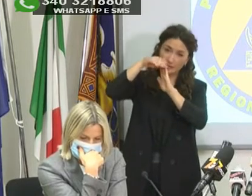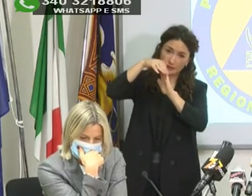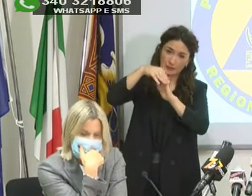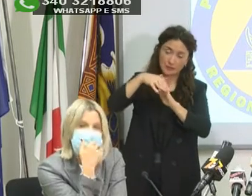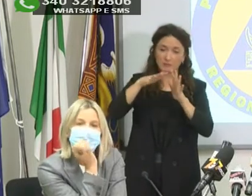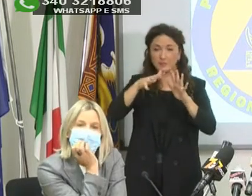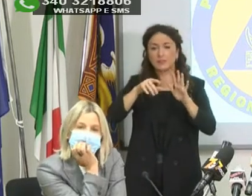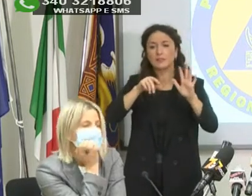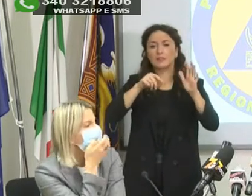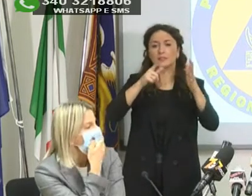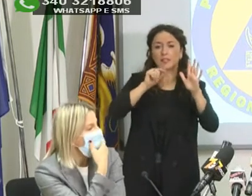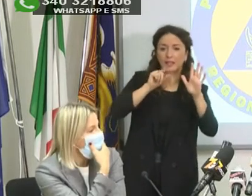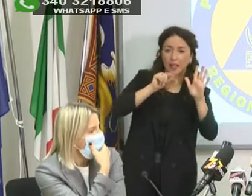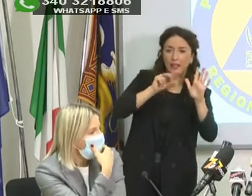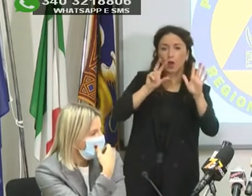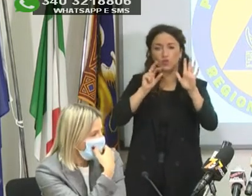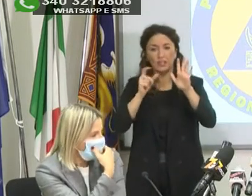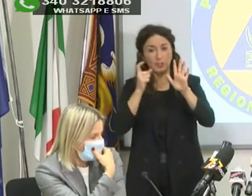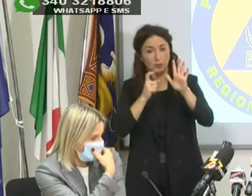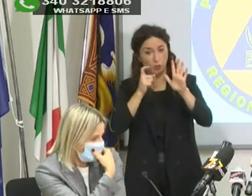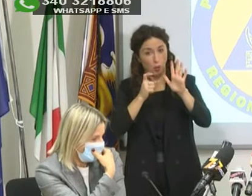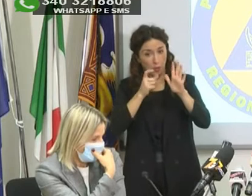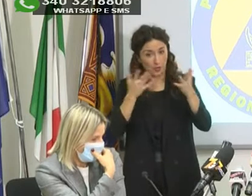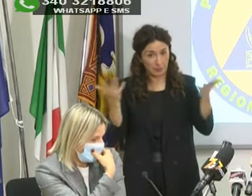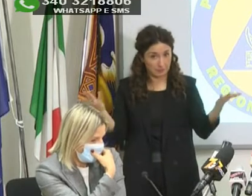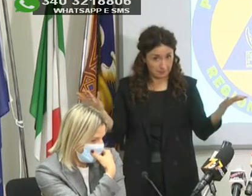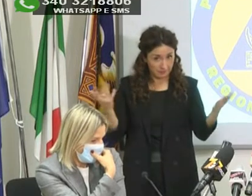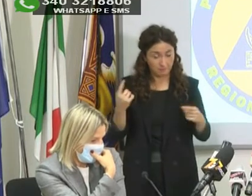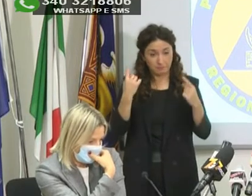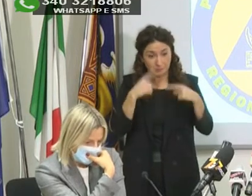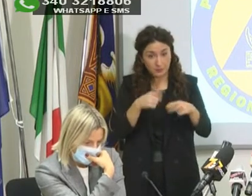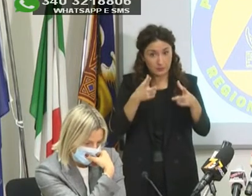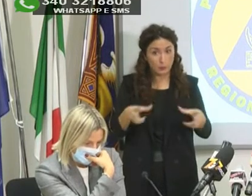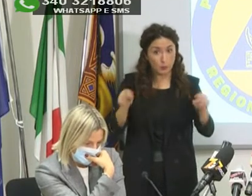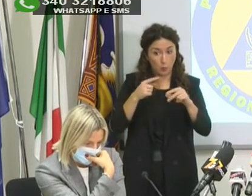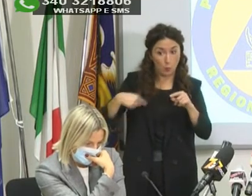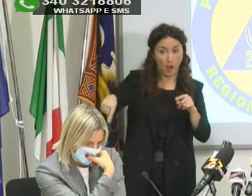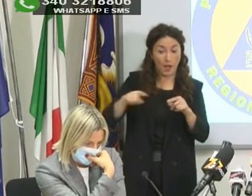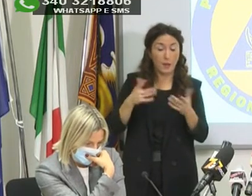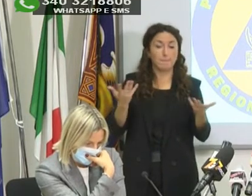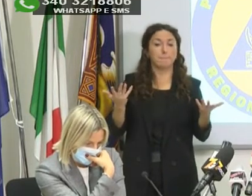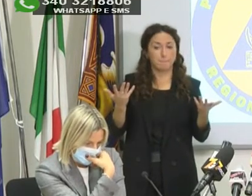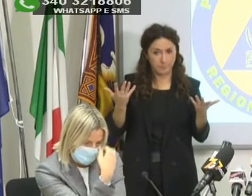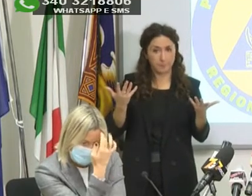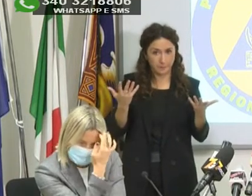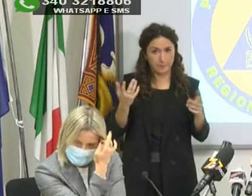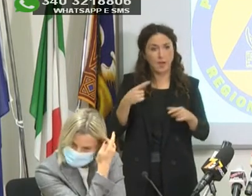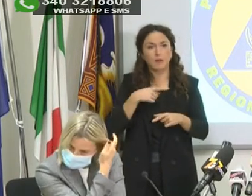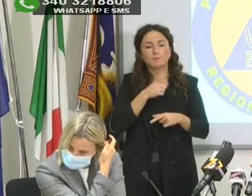di 70-80 giorni. Io non vi so dire se si replicherà, però è pur vero, magari poi ne